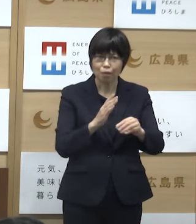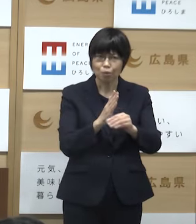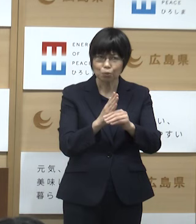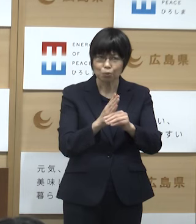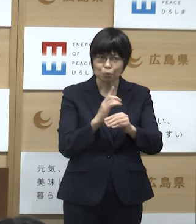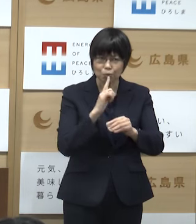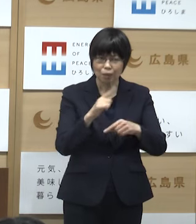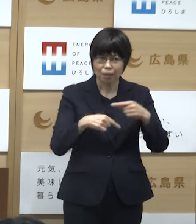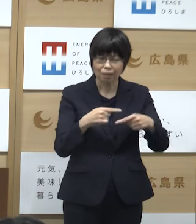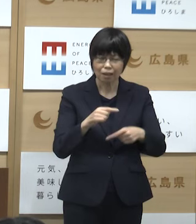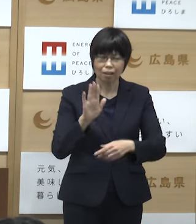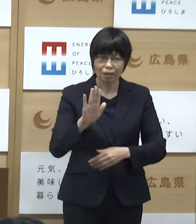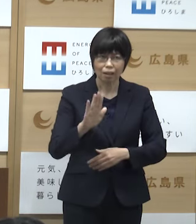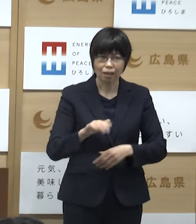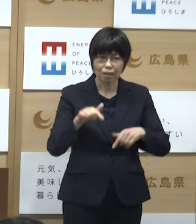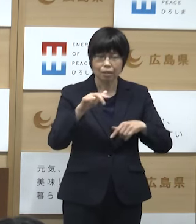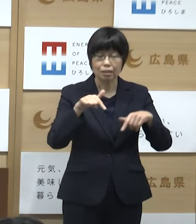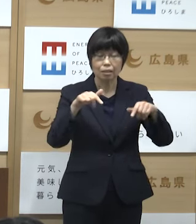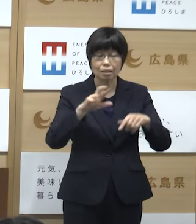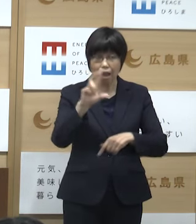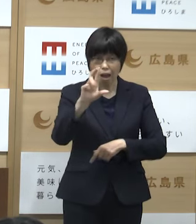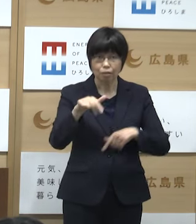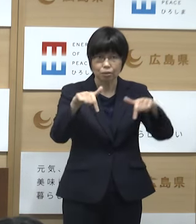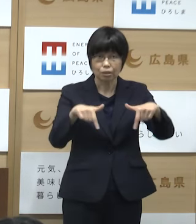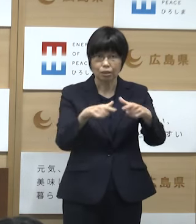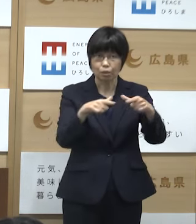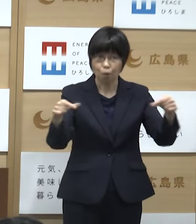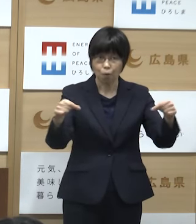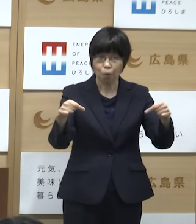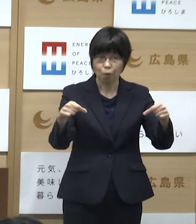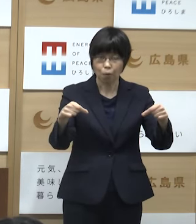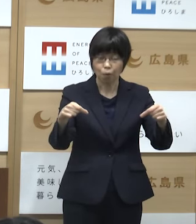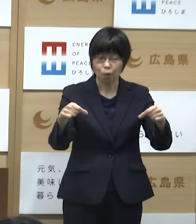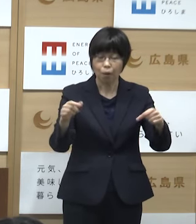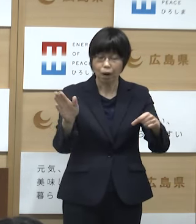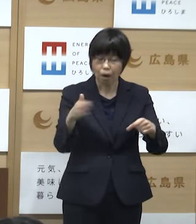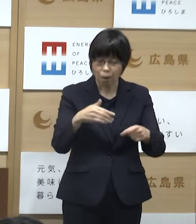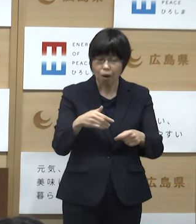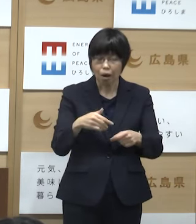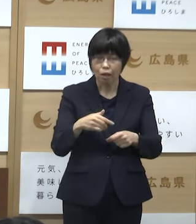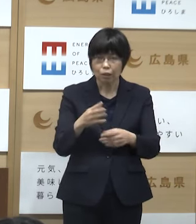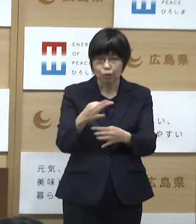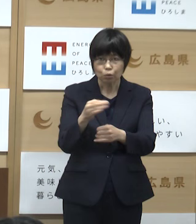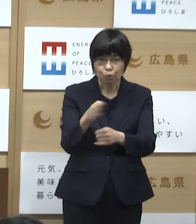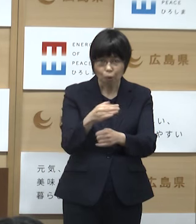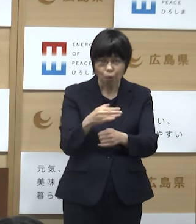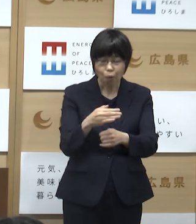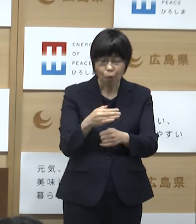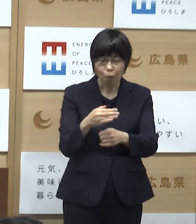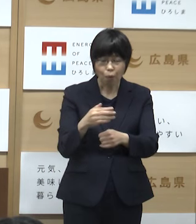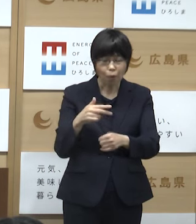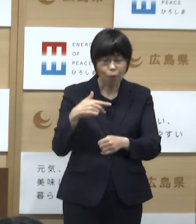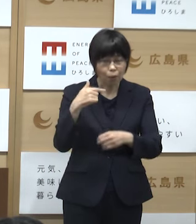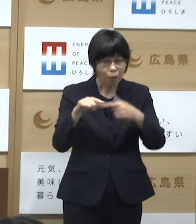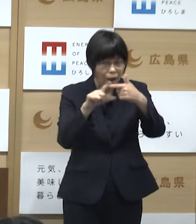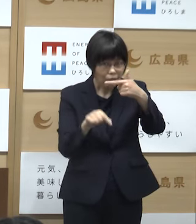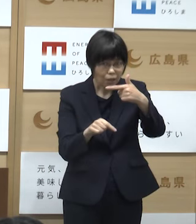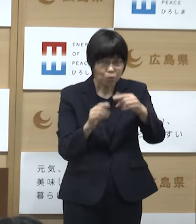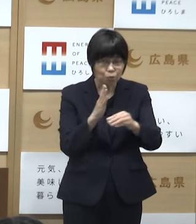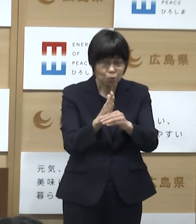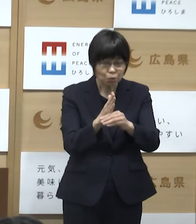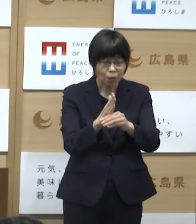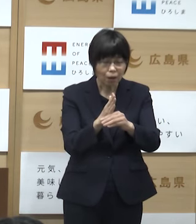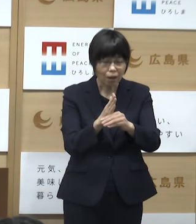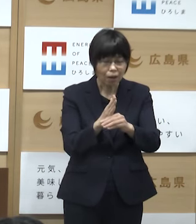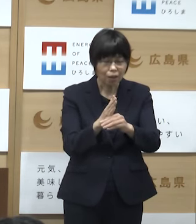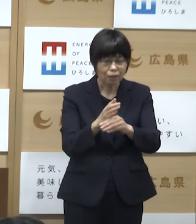けど、JR 西日本の方からはいつ頃打診されているといいますか、例えば来月中にもとか、そういった、ざ